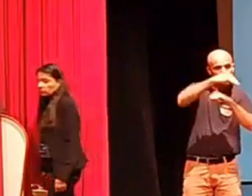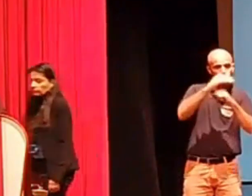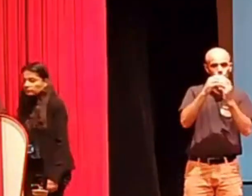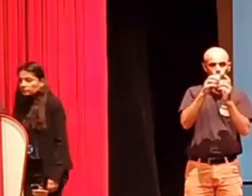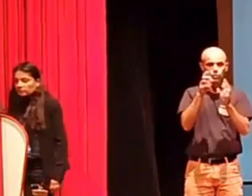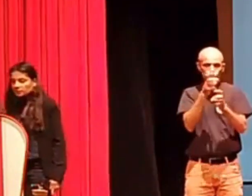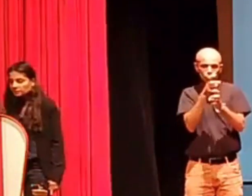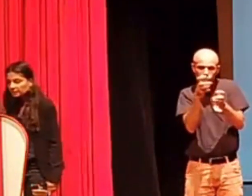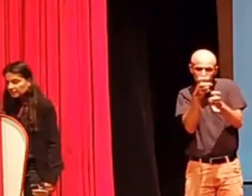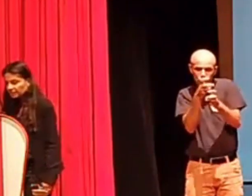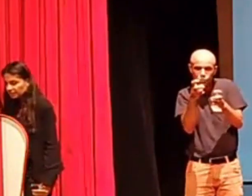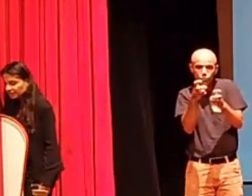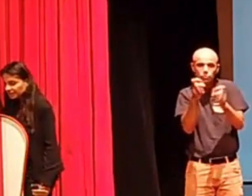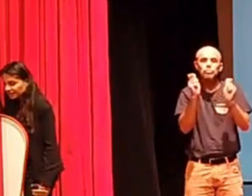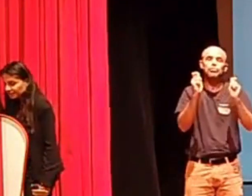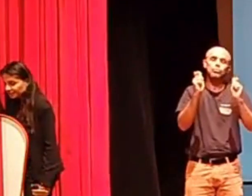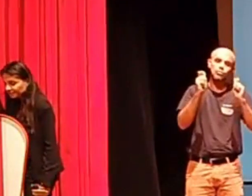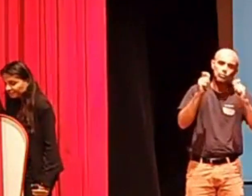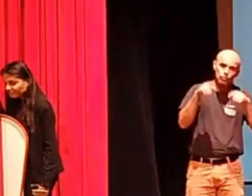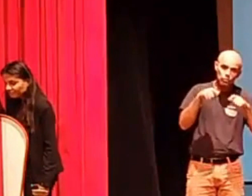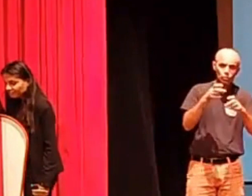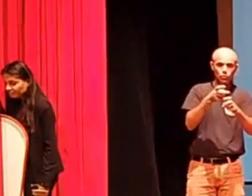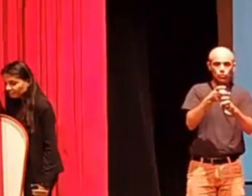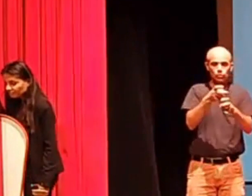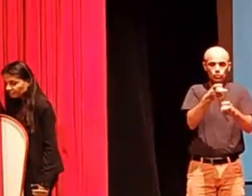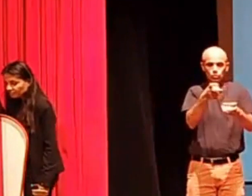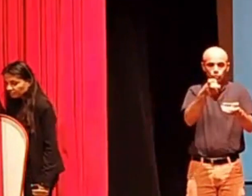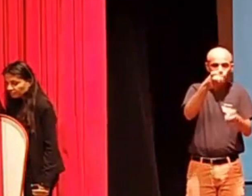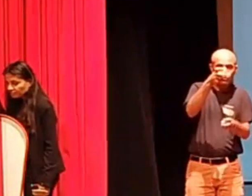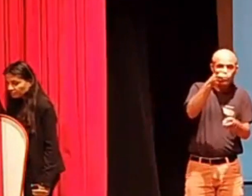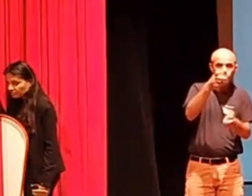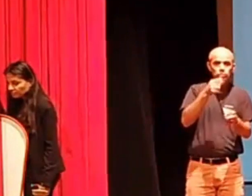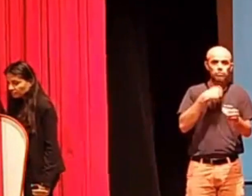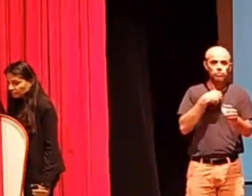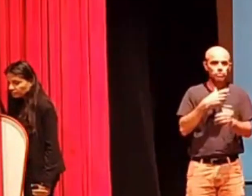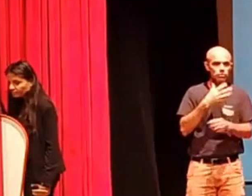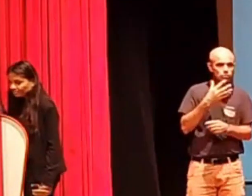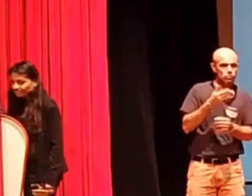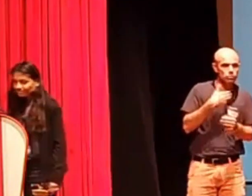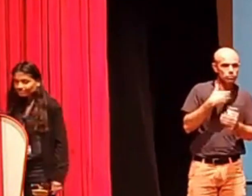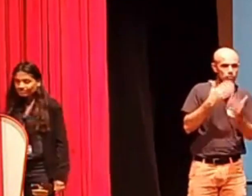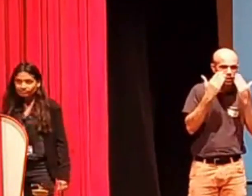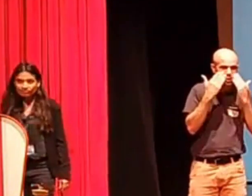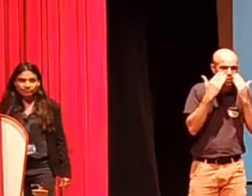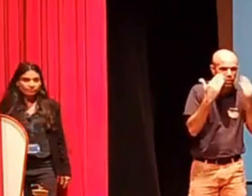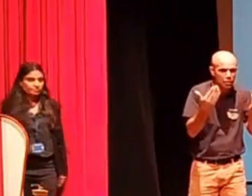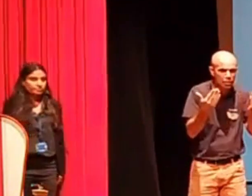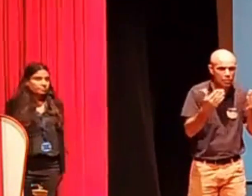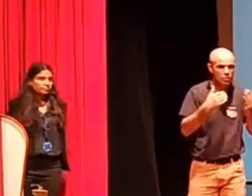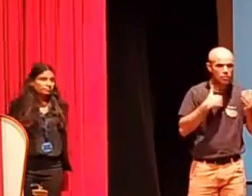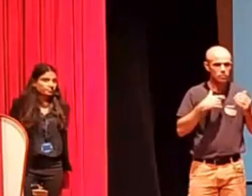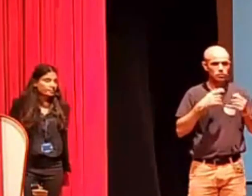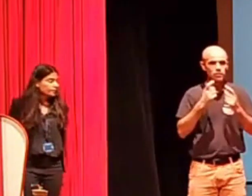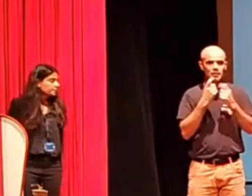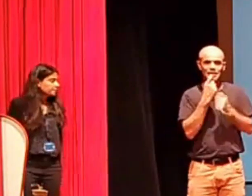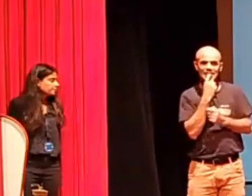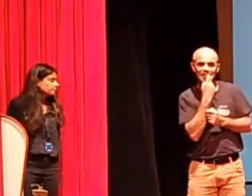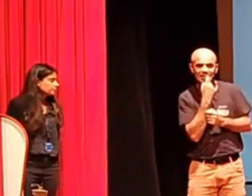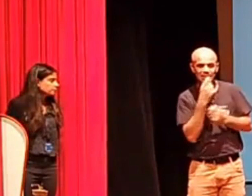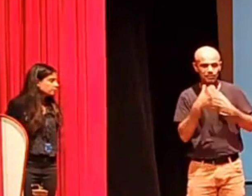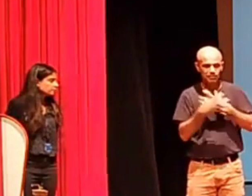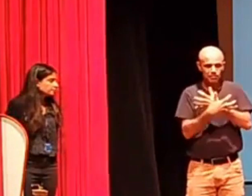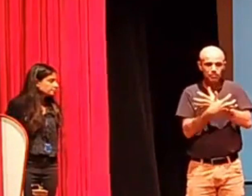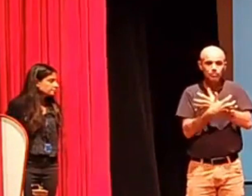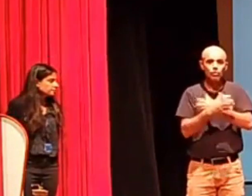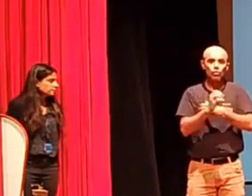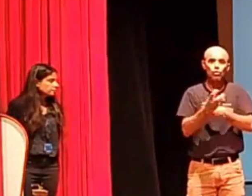coluna, que pode ser um desvio presente na estrutura óssea, ou pode ser